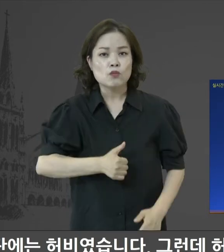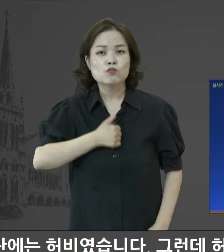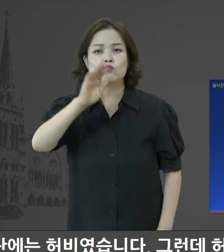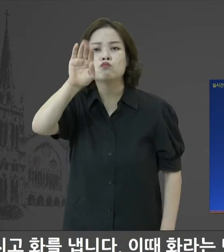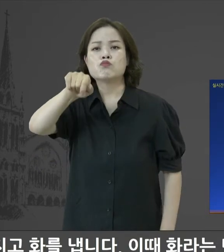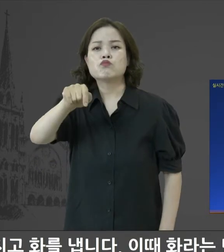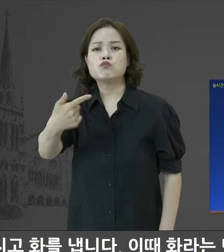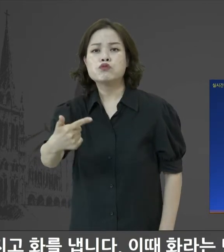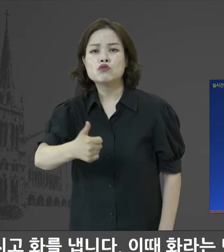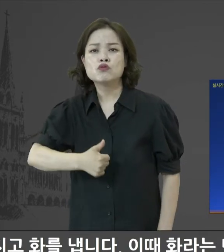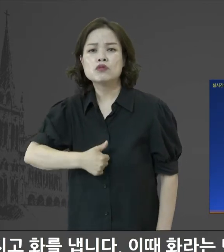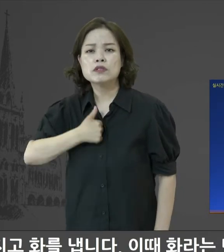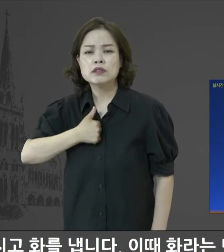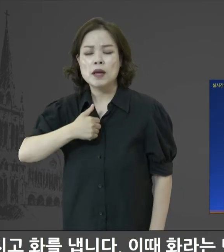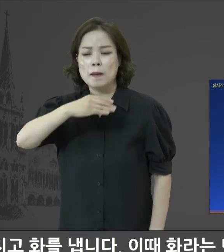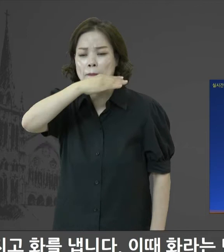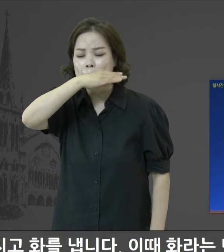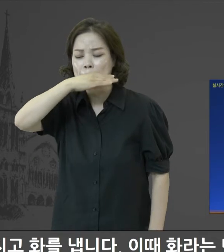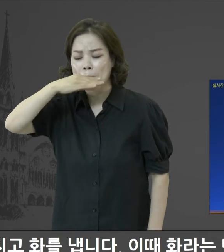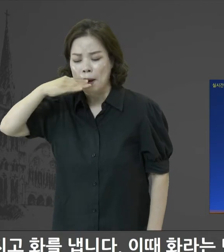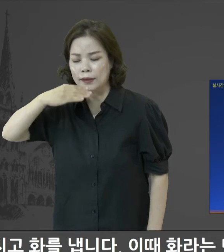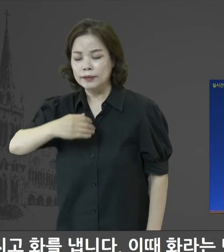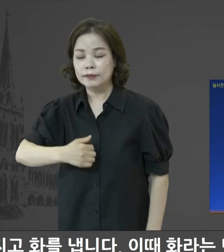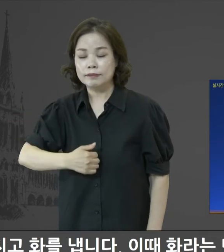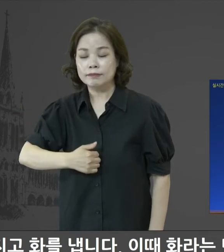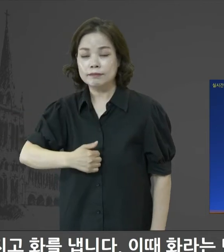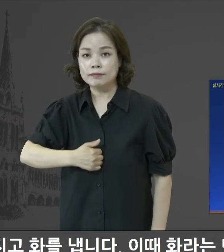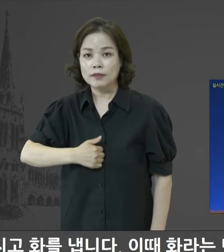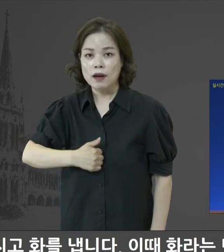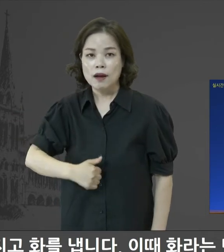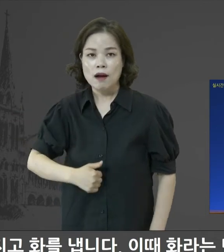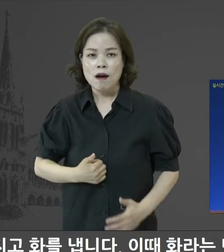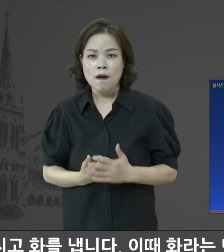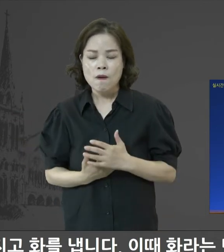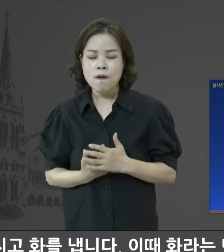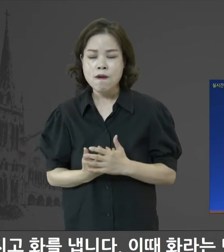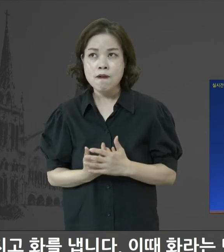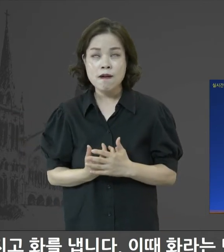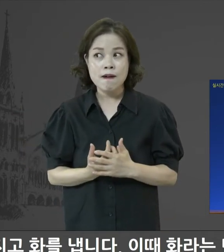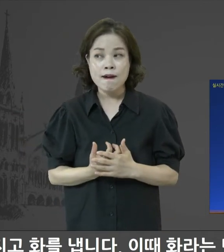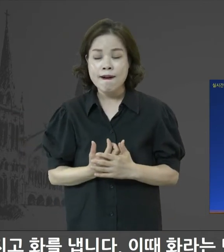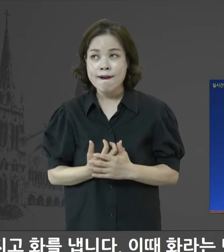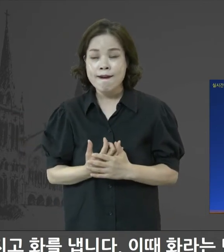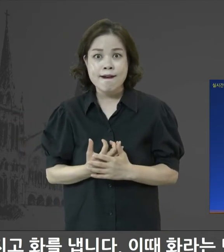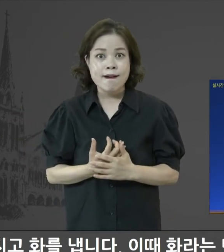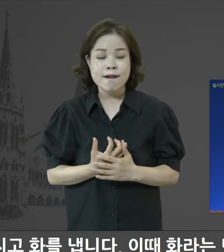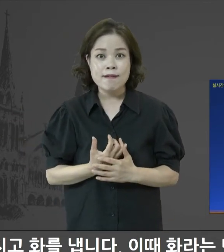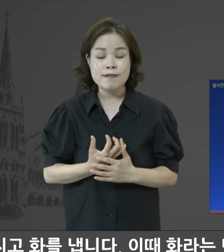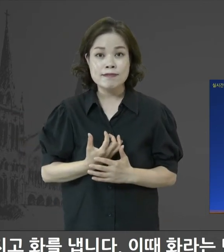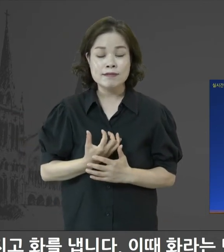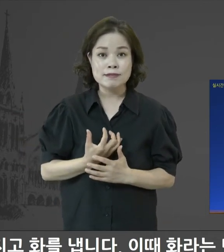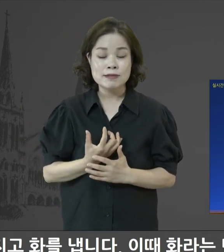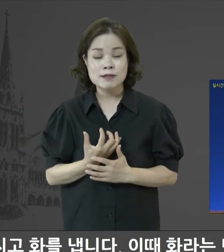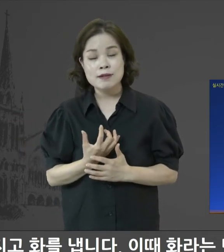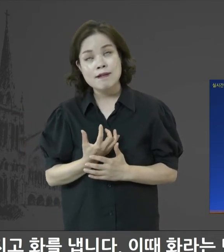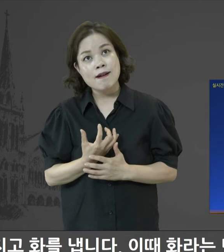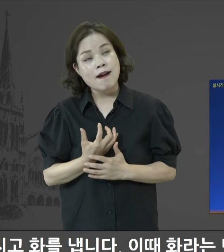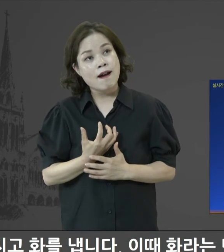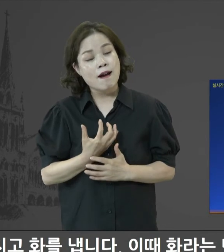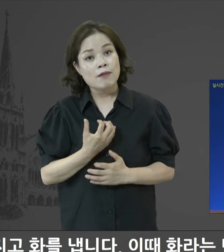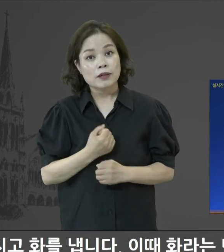단어는 오르기 있죠. 뭐 올라오는 거예요. 올라오는 느낌 속에서 막 치미는 겁니다.